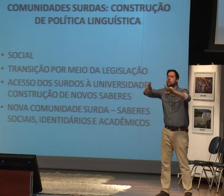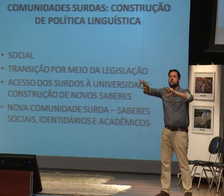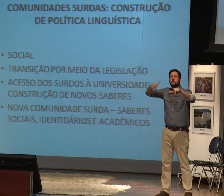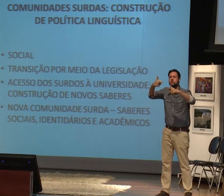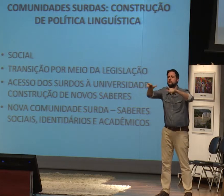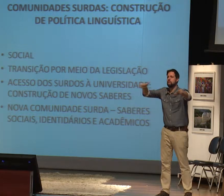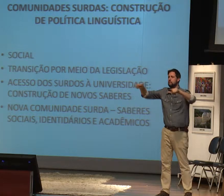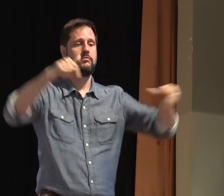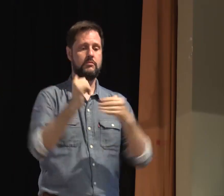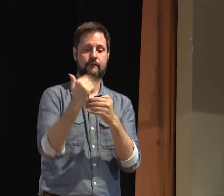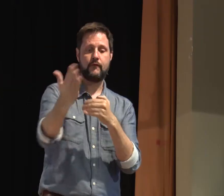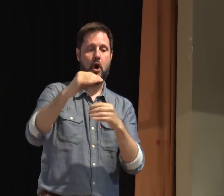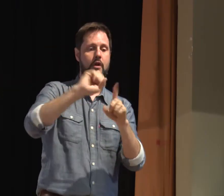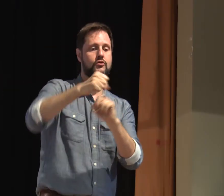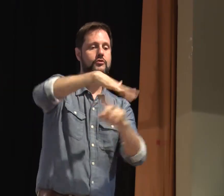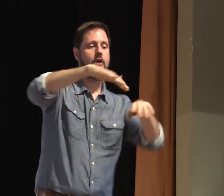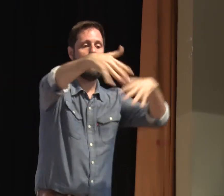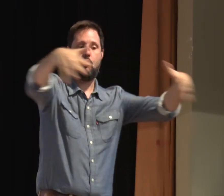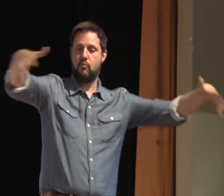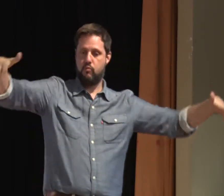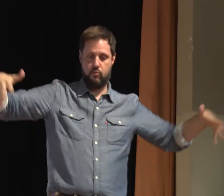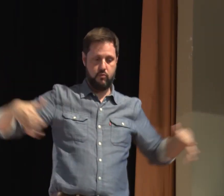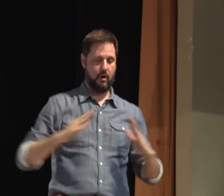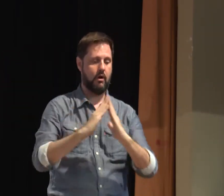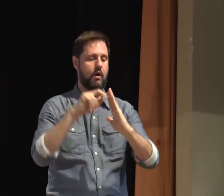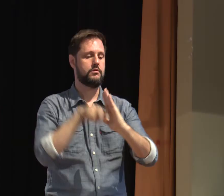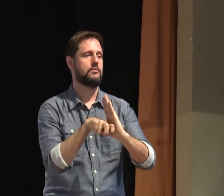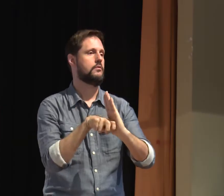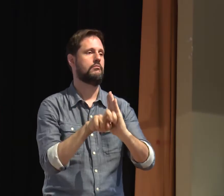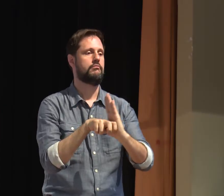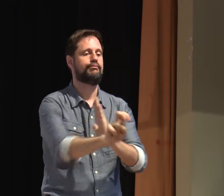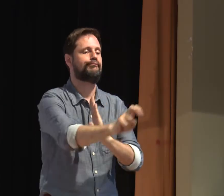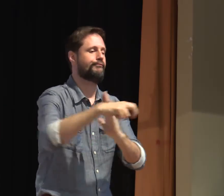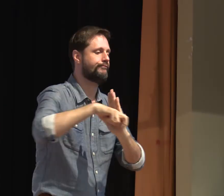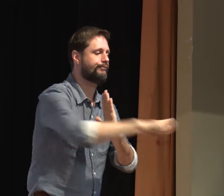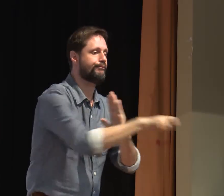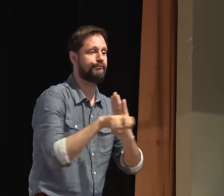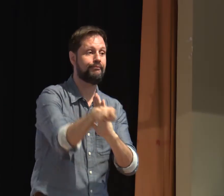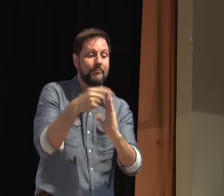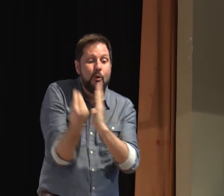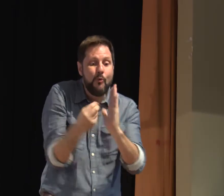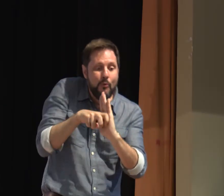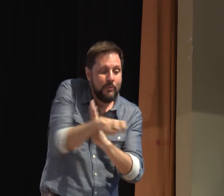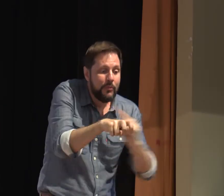onde é que eu vou? Então, sempre tem o contato com a língua. Né, no contexto social, onde é que sempre eu